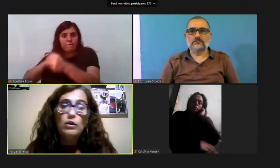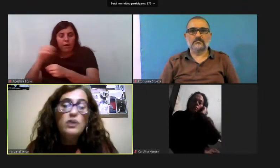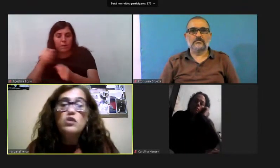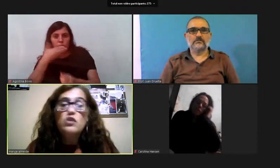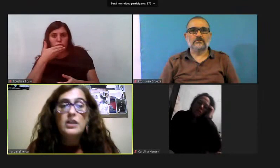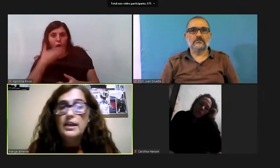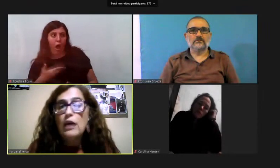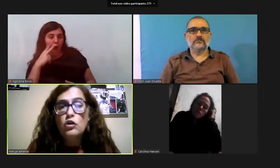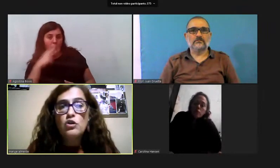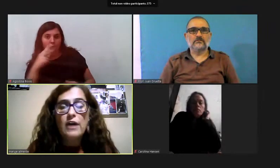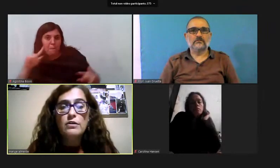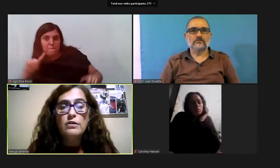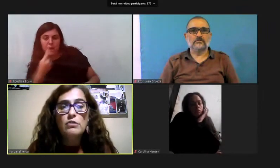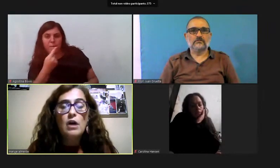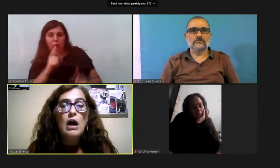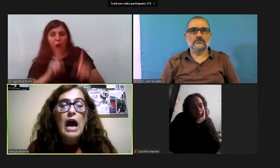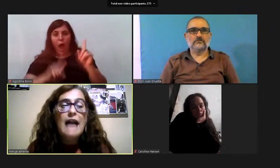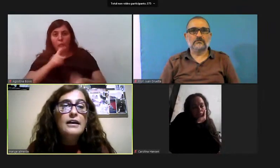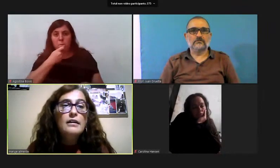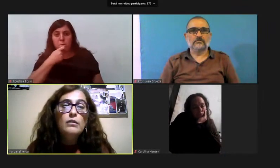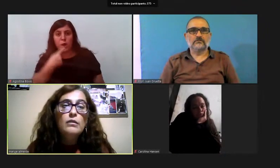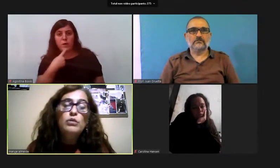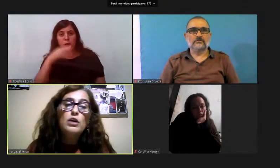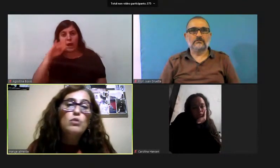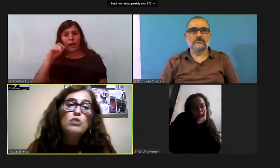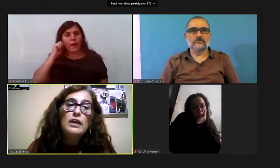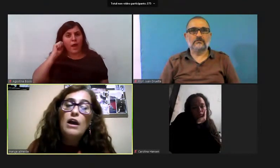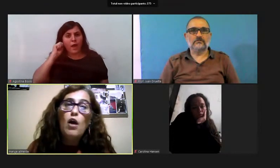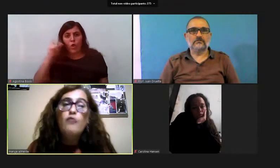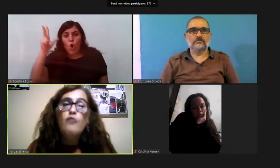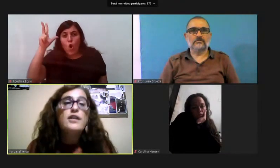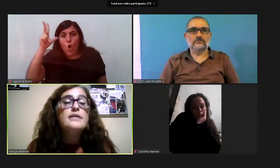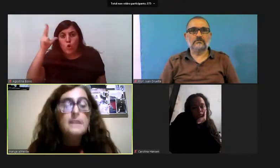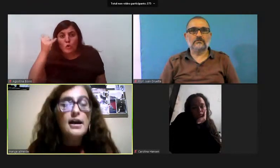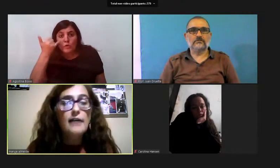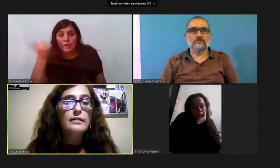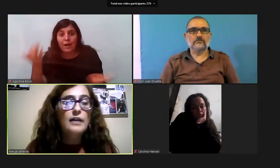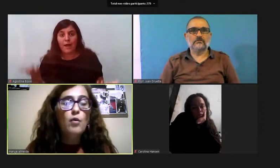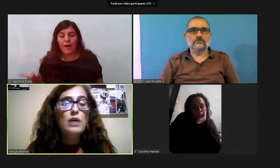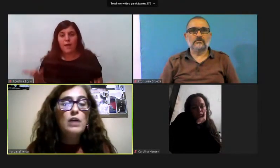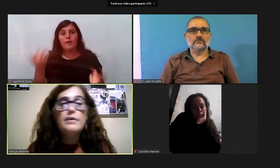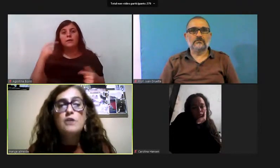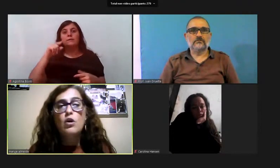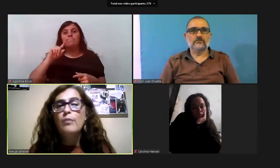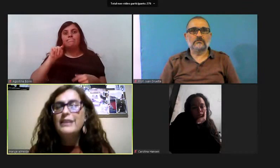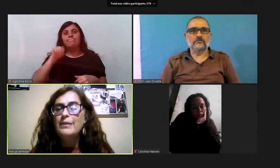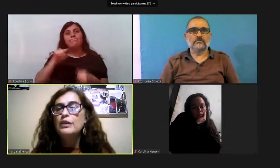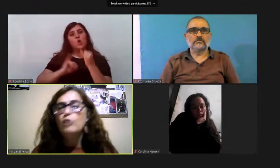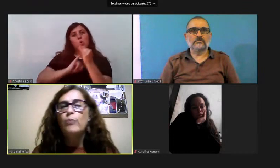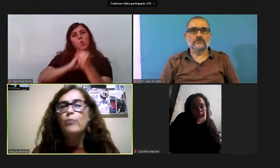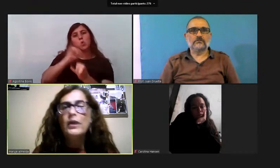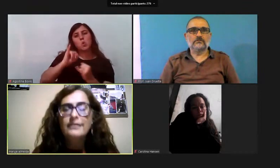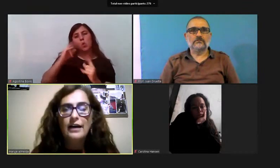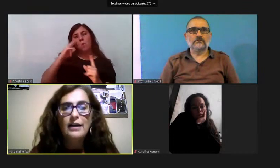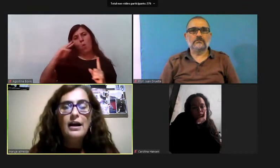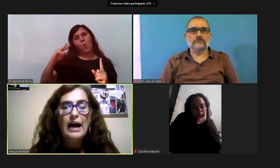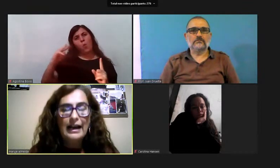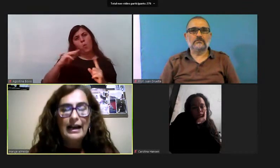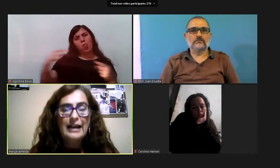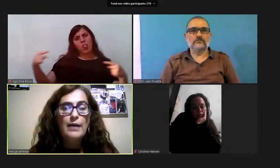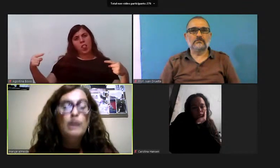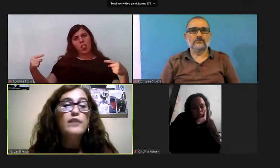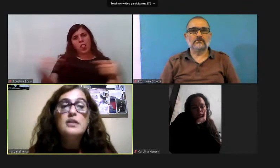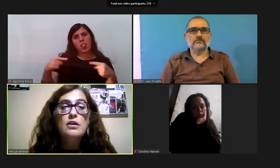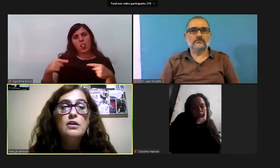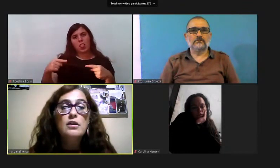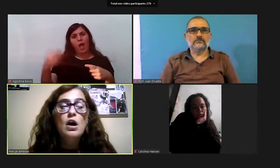Sordos, cuando el niño ya tenía 8 años, un discurso que le ofrecía, digamos, una visión completamente opuesta a la que